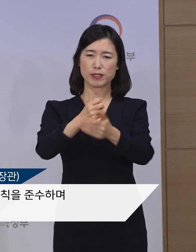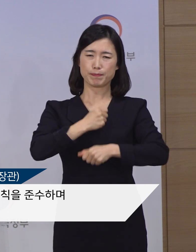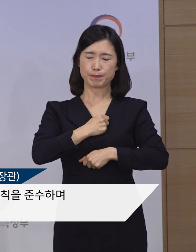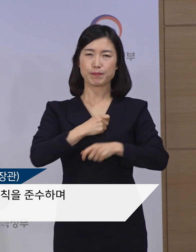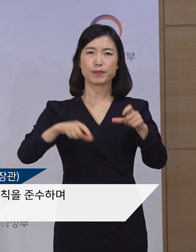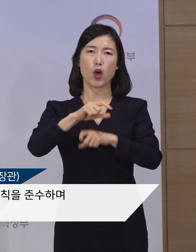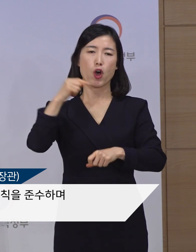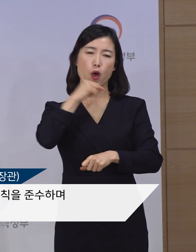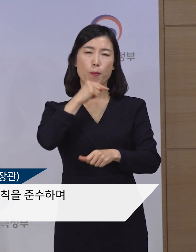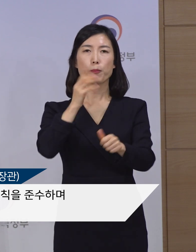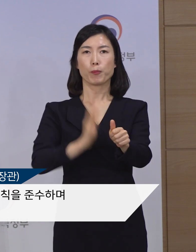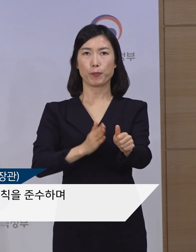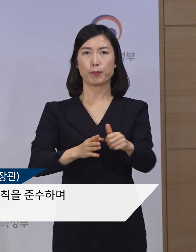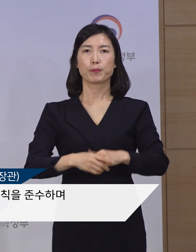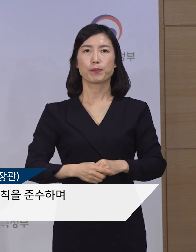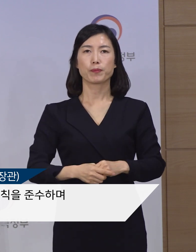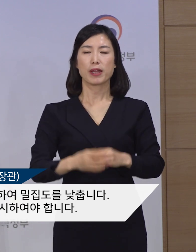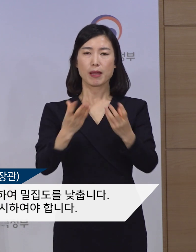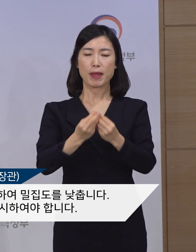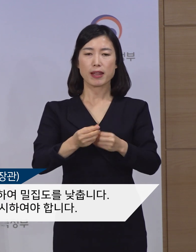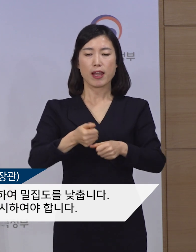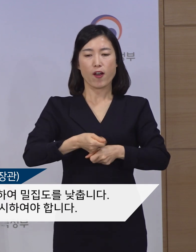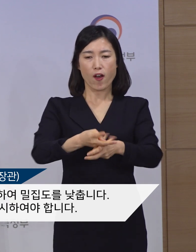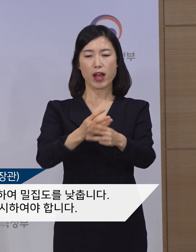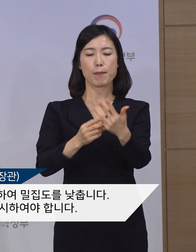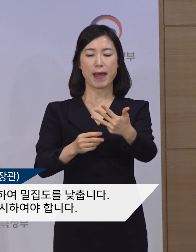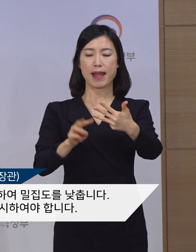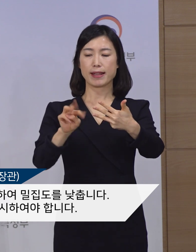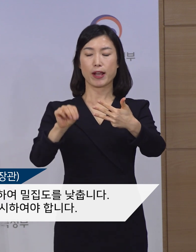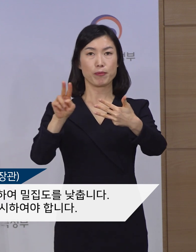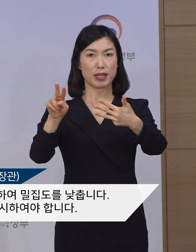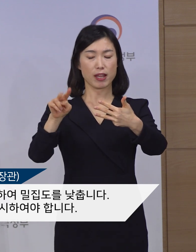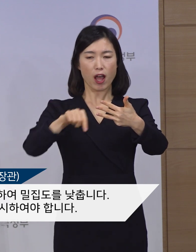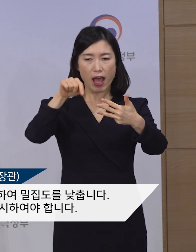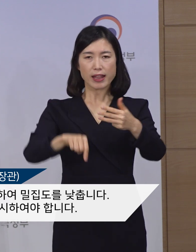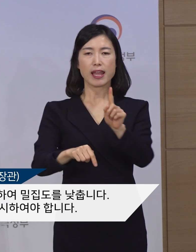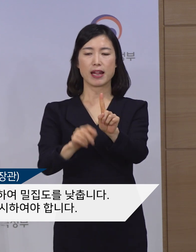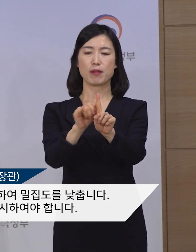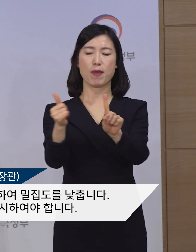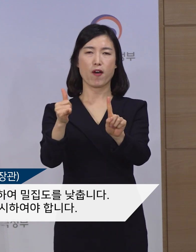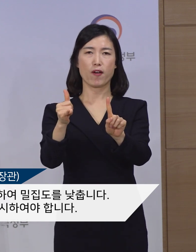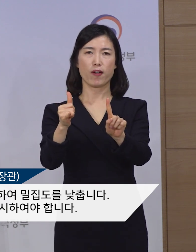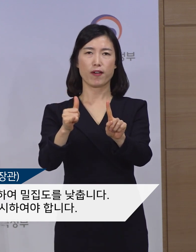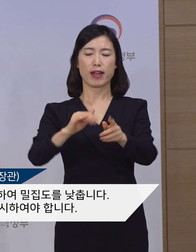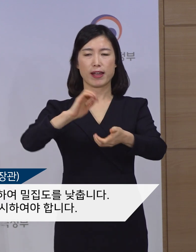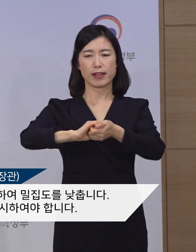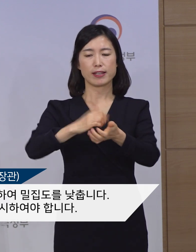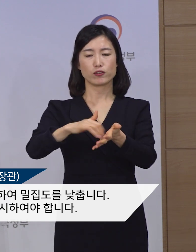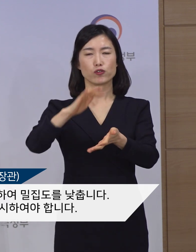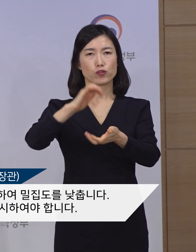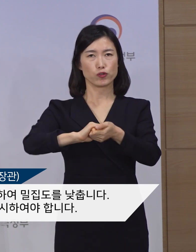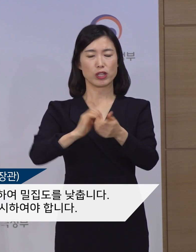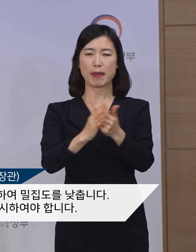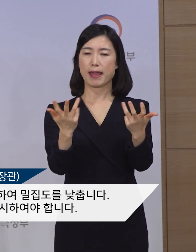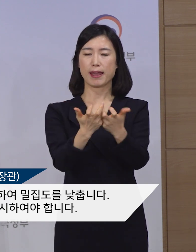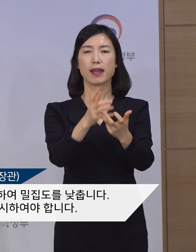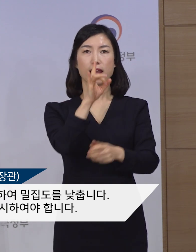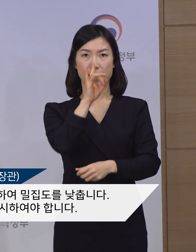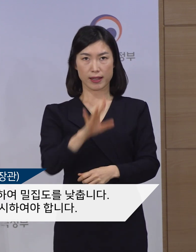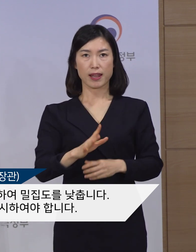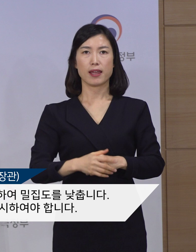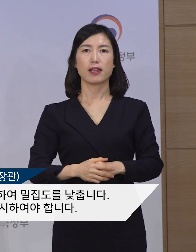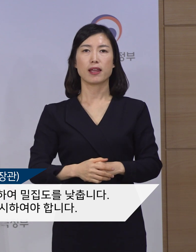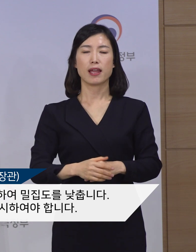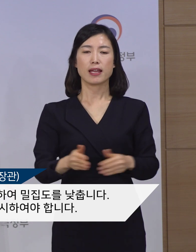방역수칙을 준수하며 운영을 허용합니다. 우선 신고면적 8제곱미터당 1명으로 이용인원을